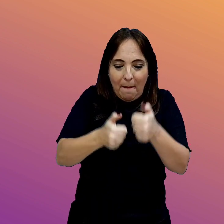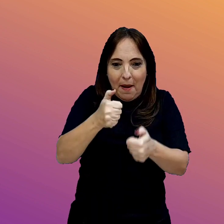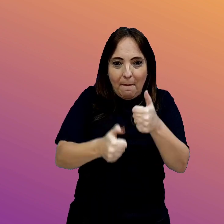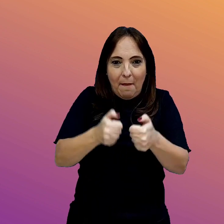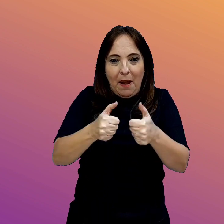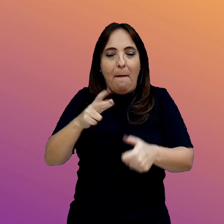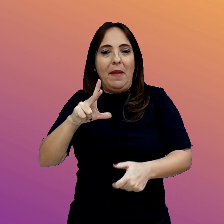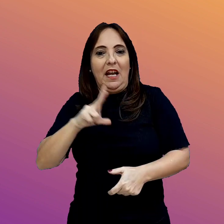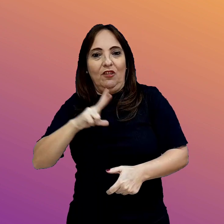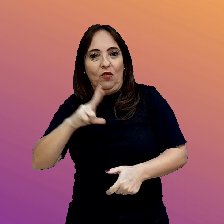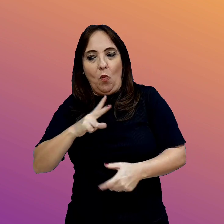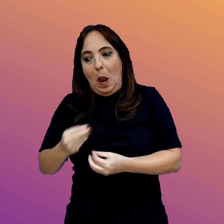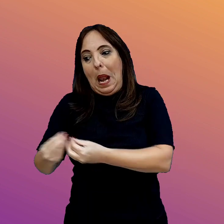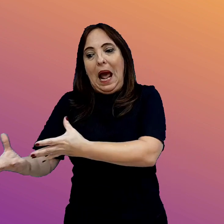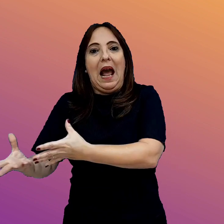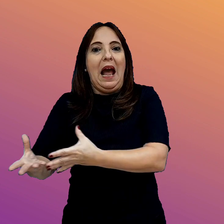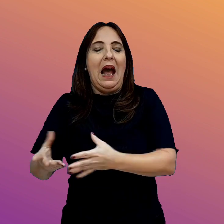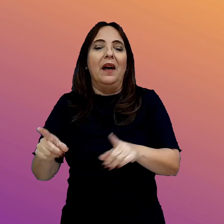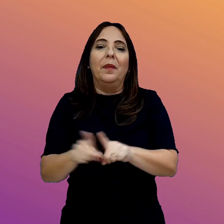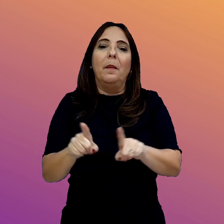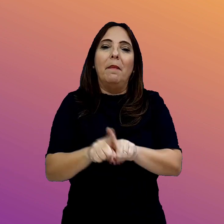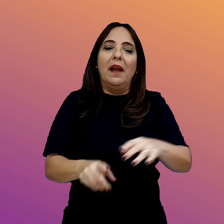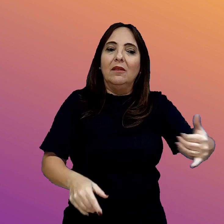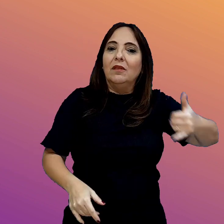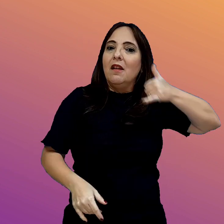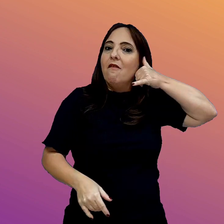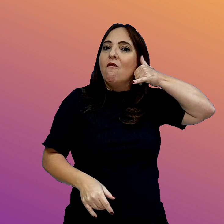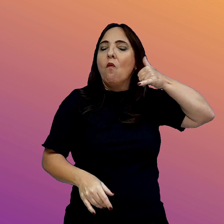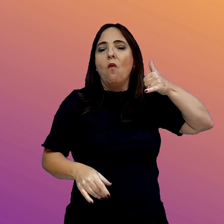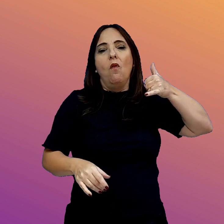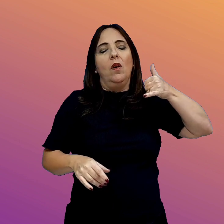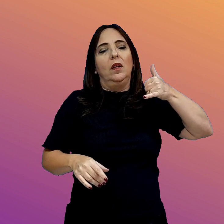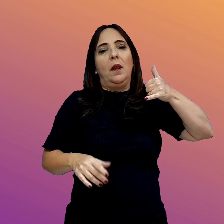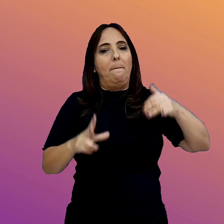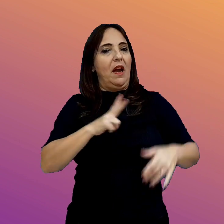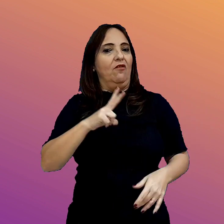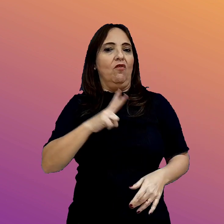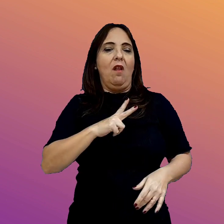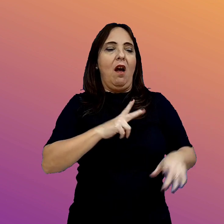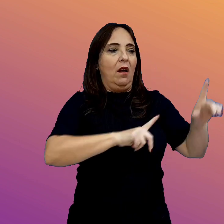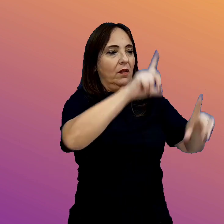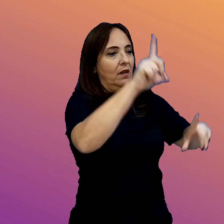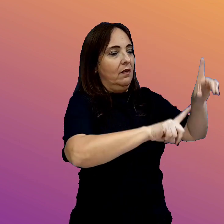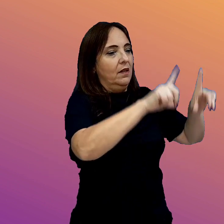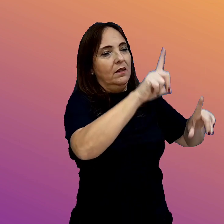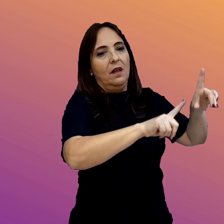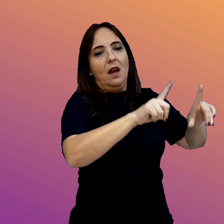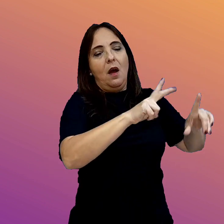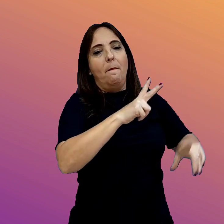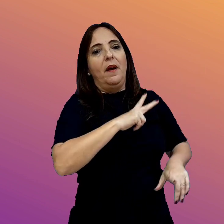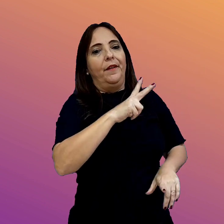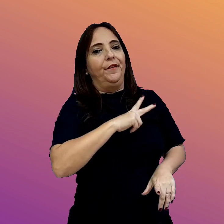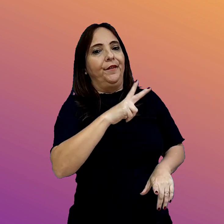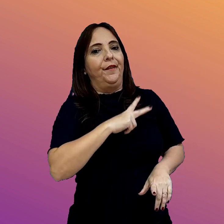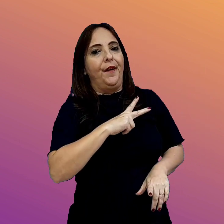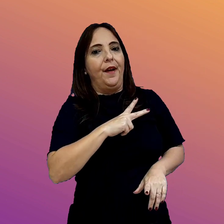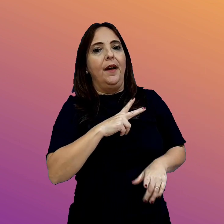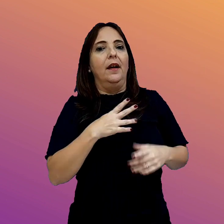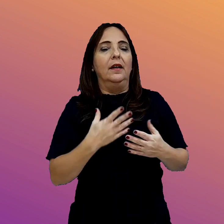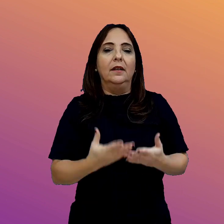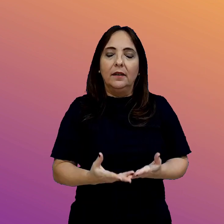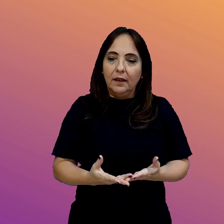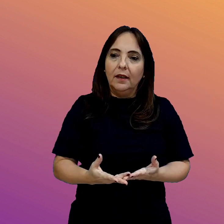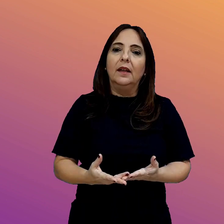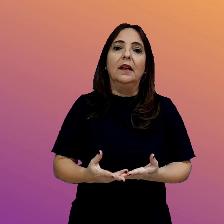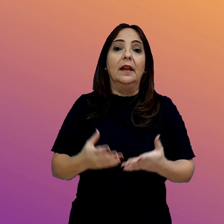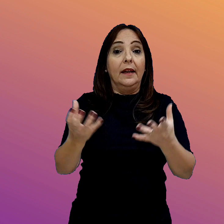quarto, um telefone para cada um, né? Tem pai que compra o carro do filho, em vez de ensinar o filho a trabalhar, ganhar o dinheiro, pagar uma